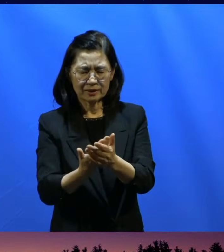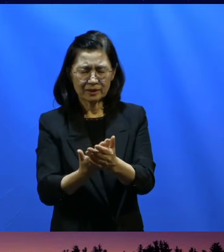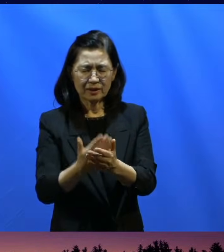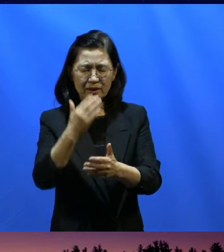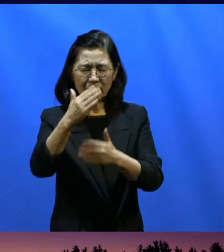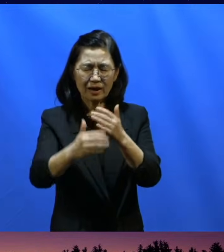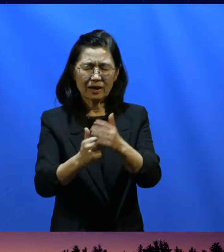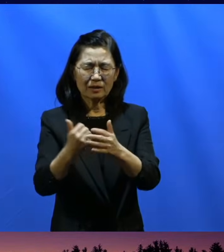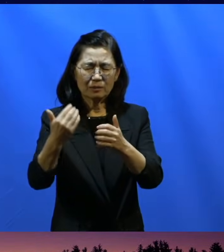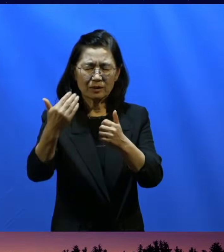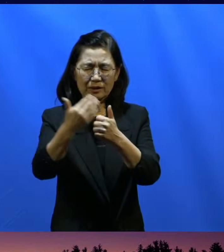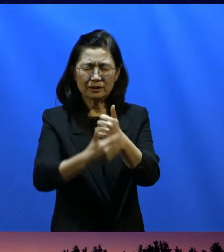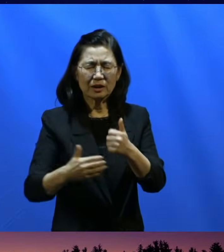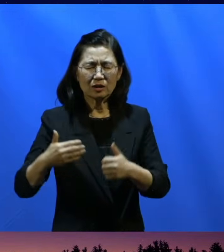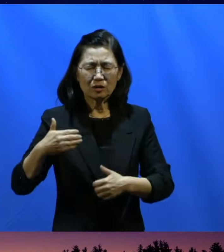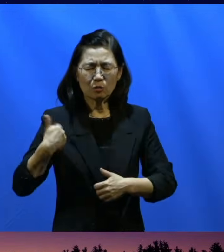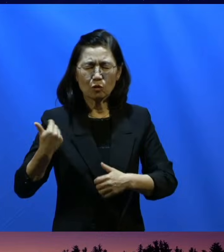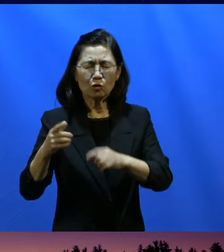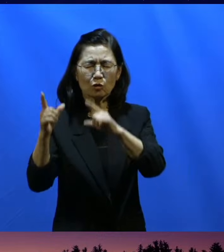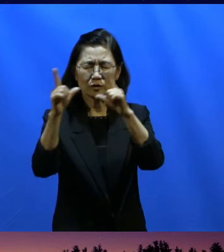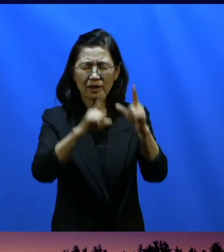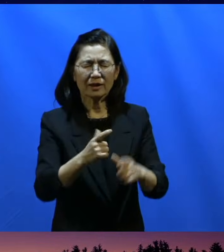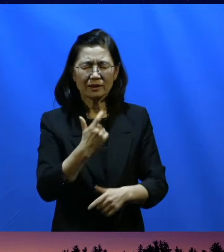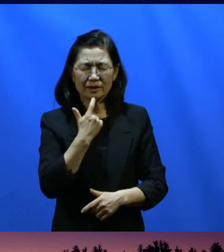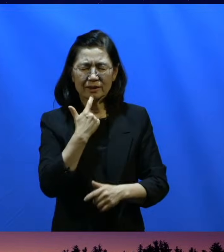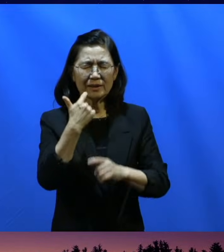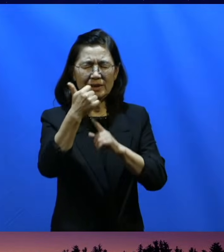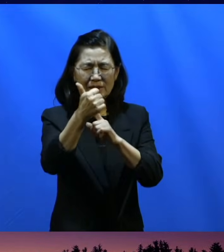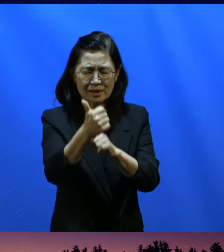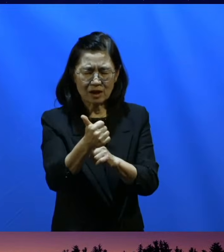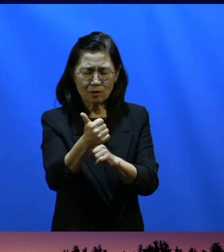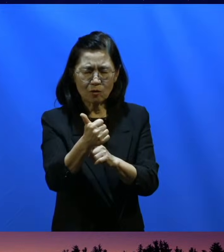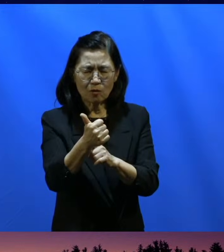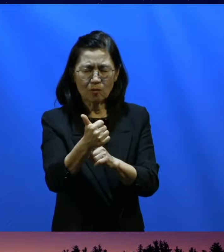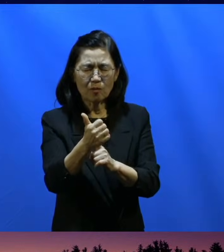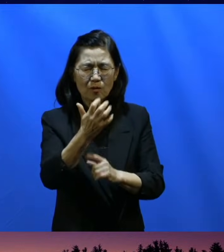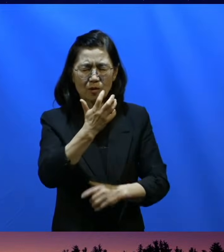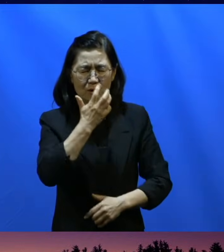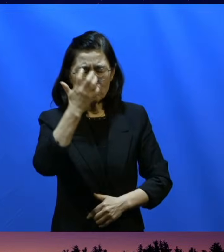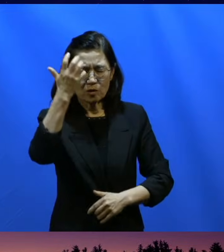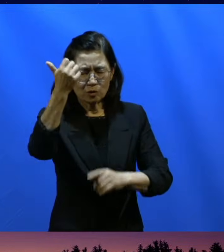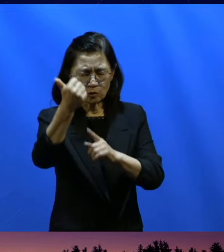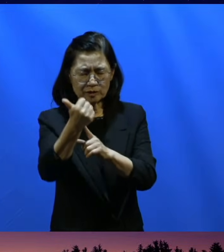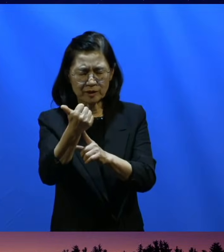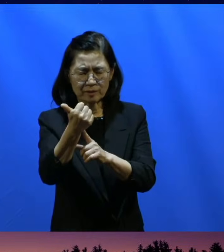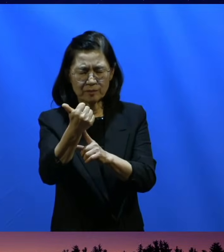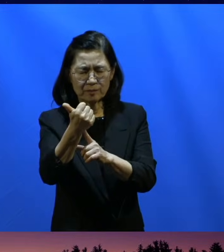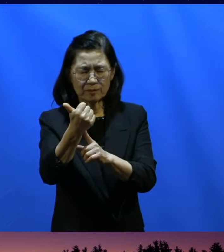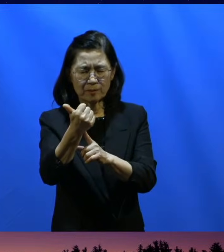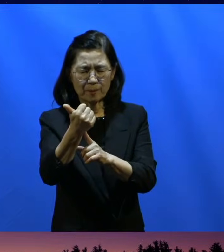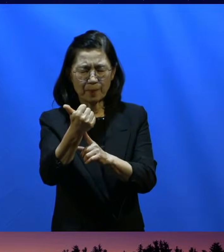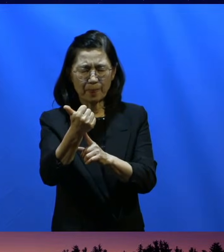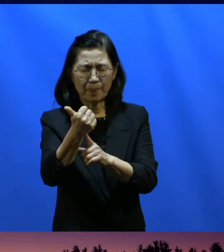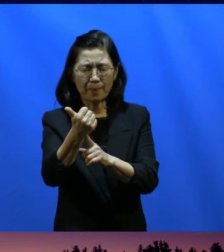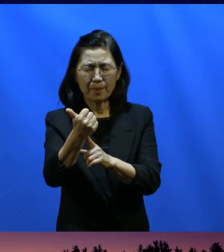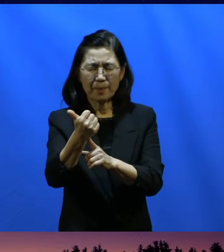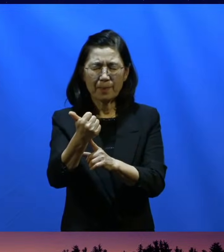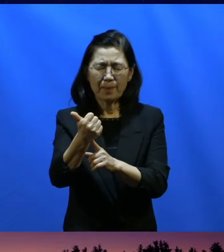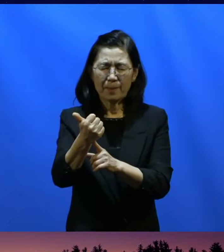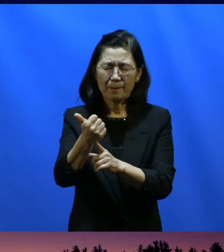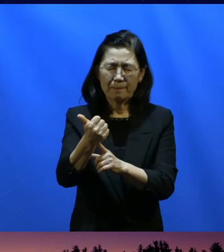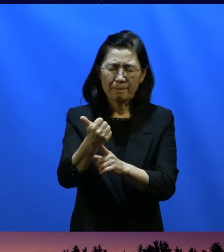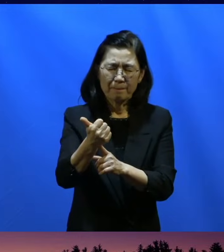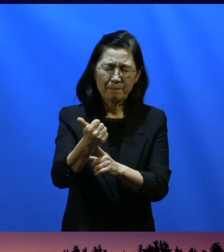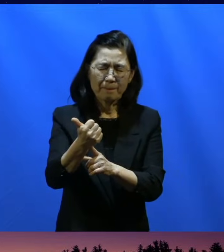살았던 야곱, 그 강교한 자기의 머리로 살았던 그 인생, 그 험난한 인생, 나그네 인생, 그를 청산하게 만들었던,